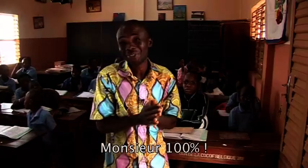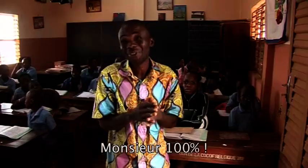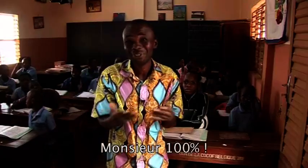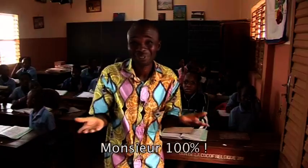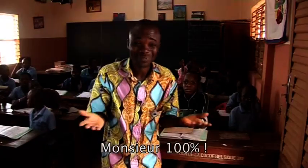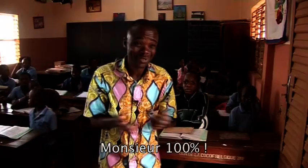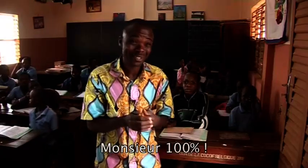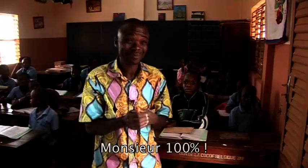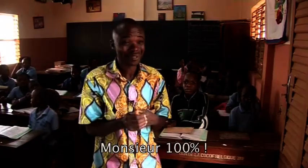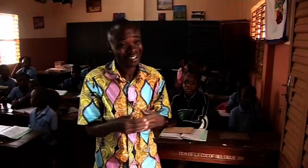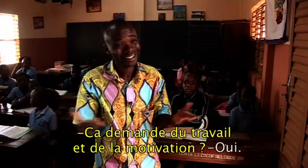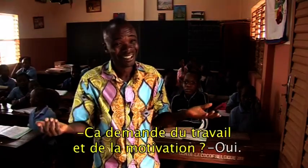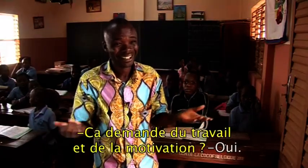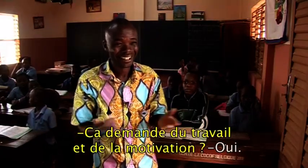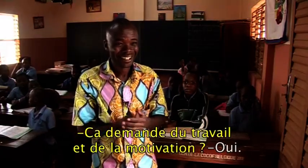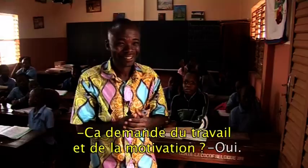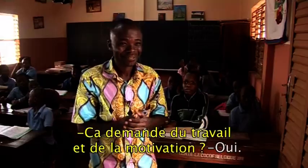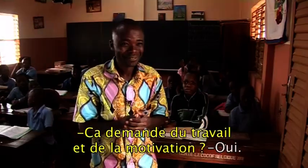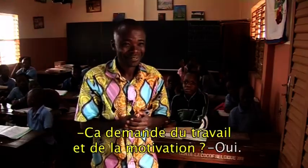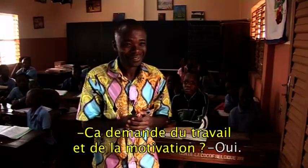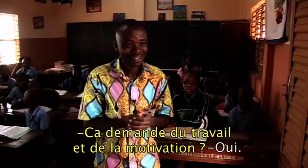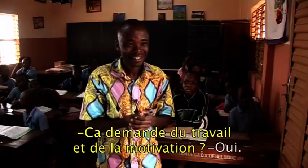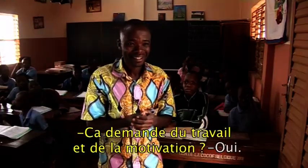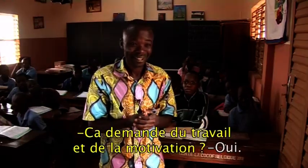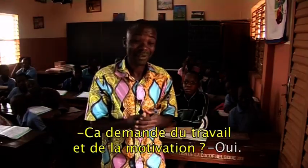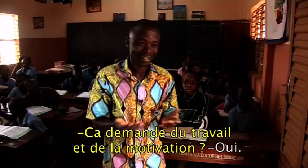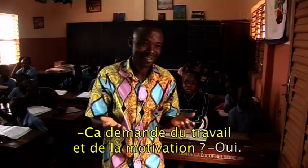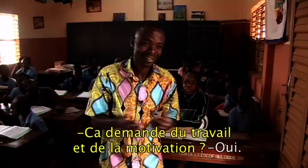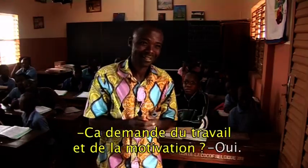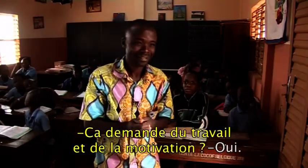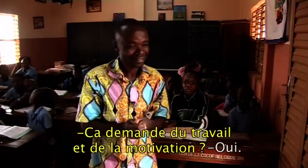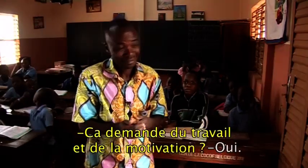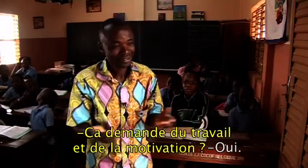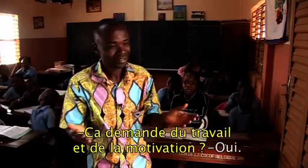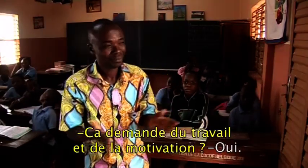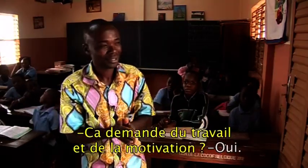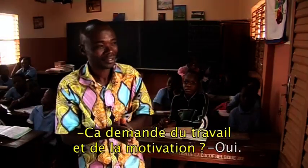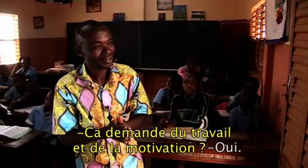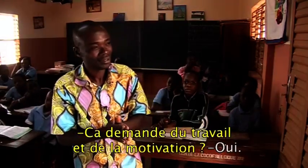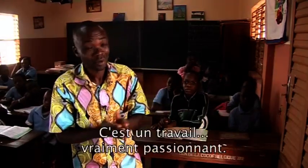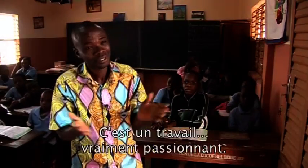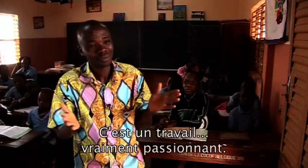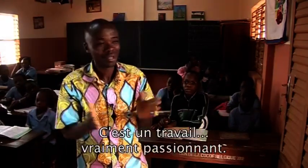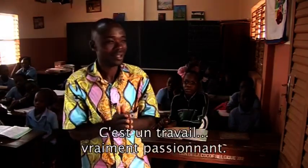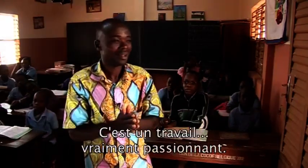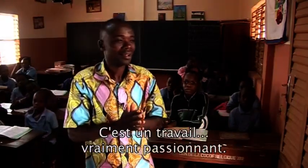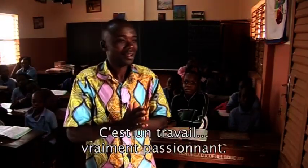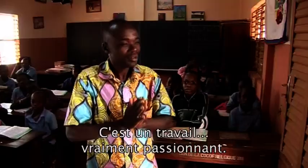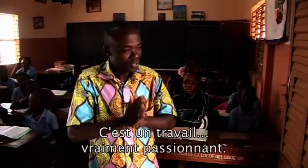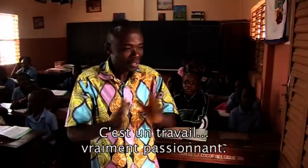nom, Monsieur 100%. Mais ça demande beaucoup de travail et de motivation. Oui, ça m'enchante. Non, j'aimerais. C'est un